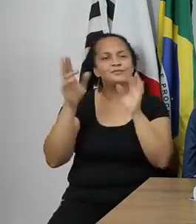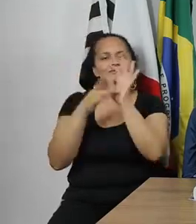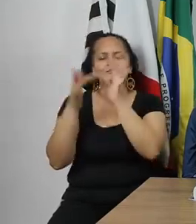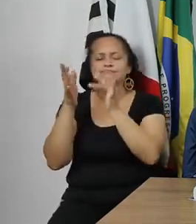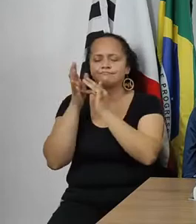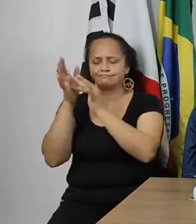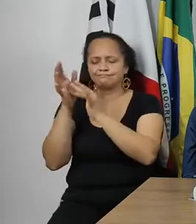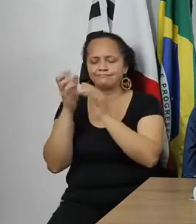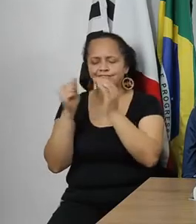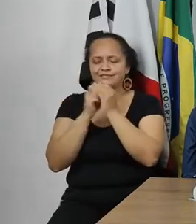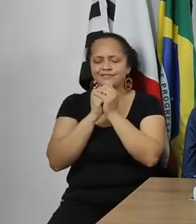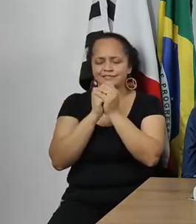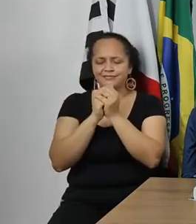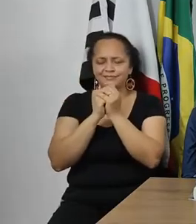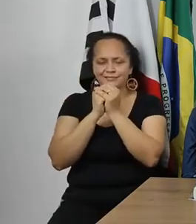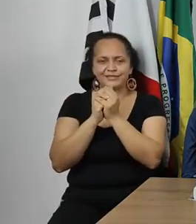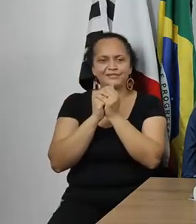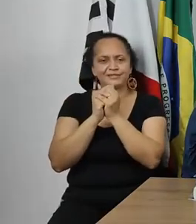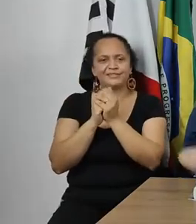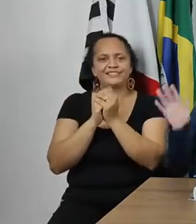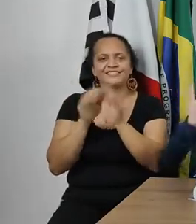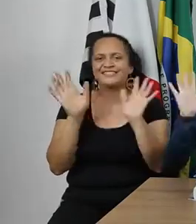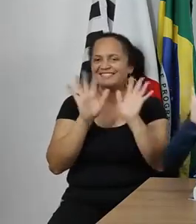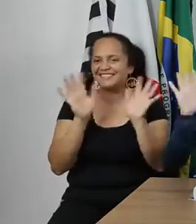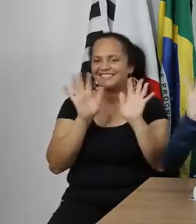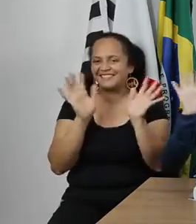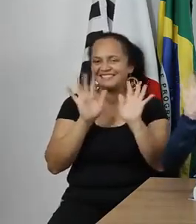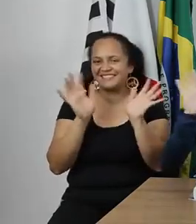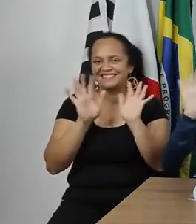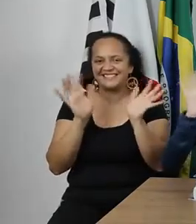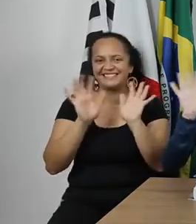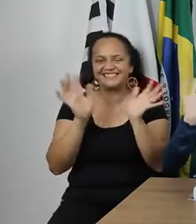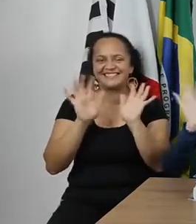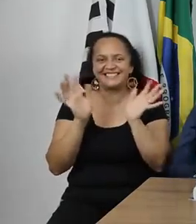Em nome de Jesus. Amém. Amém. Agora sim. Tchau, gente.